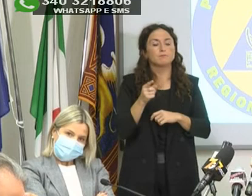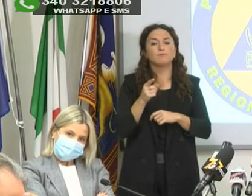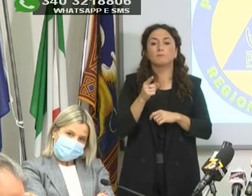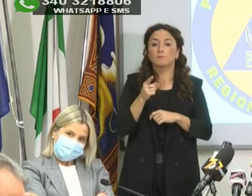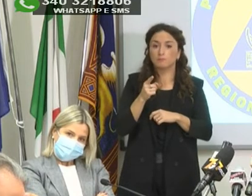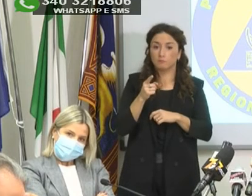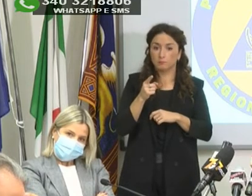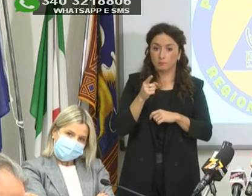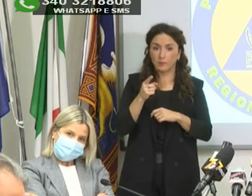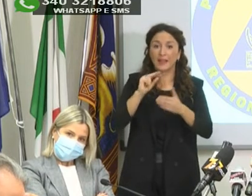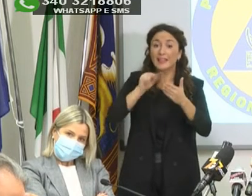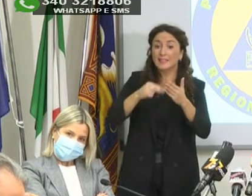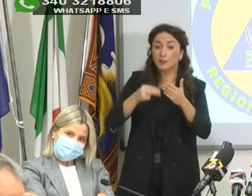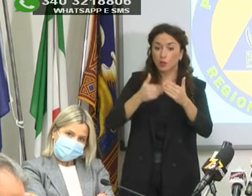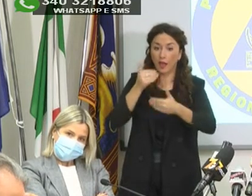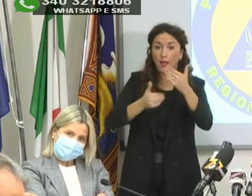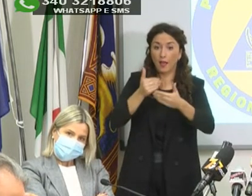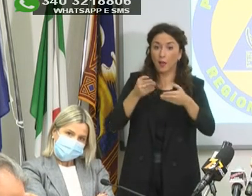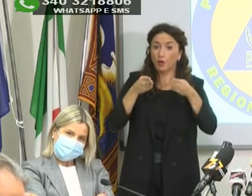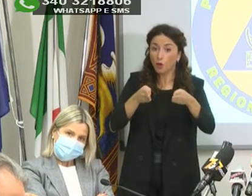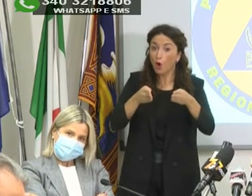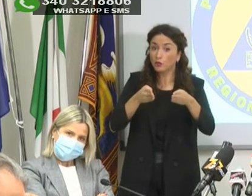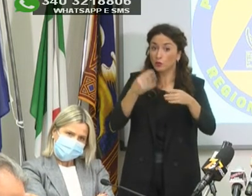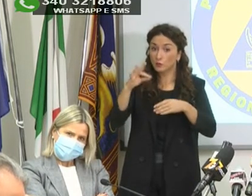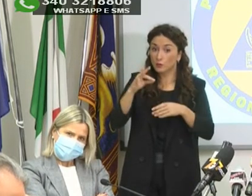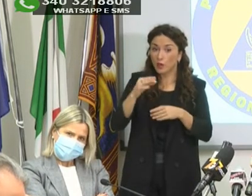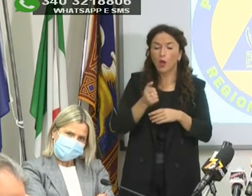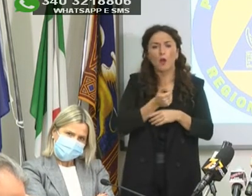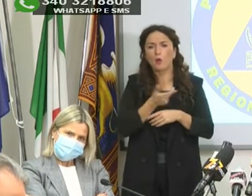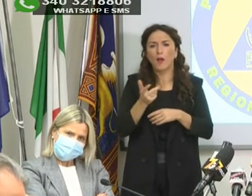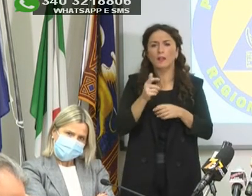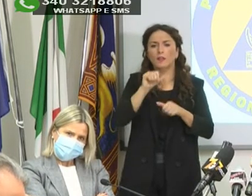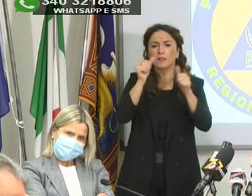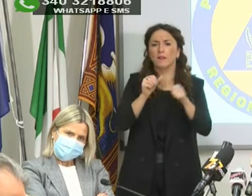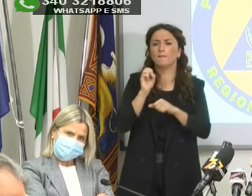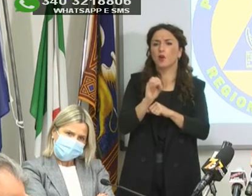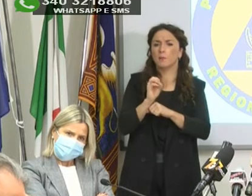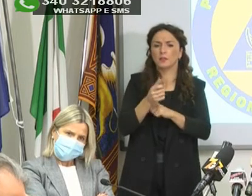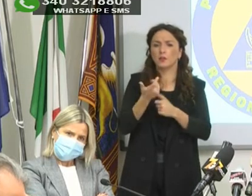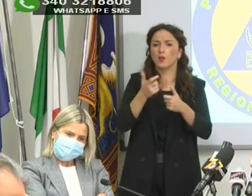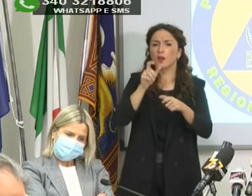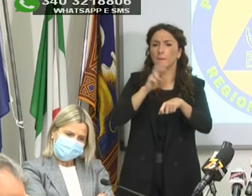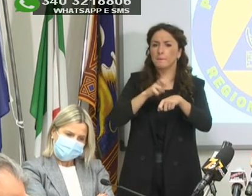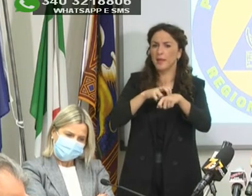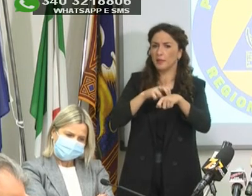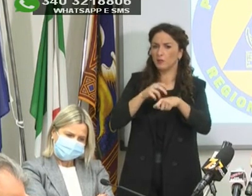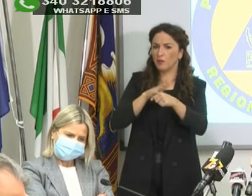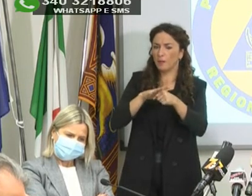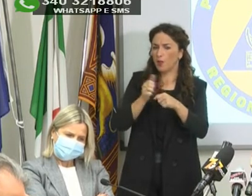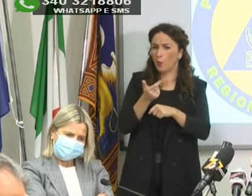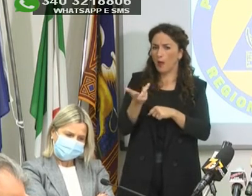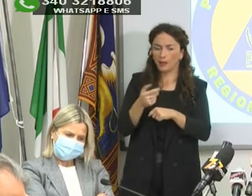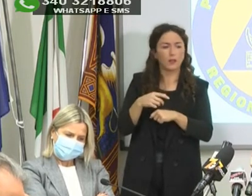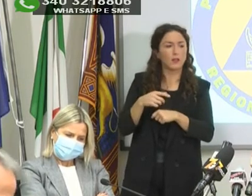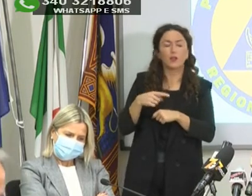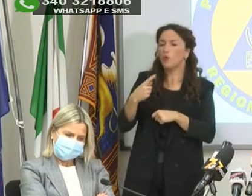specializzandi, anche le iscrizioni a questo corso di specializzazione? Yes. E quanti ne state formando di nuovi di medici di famiglia? Dopo ti dice sempre l'assessore, però posso